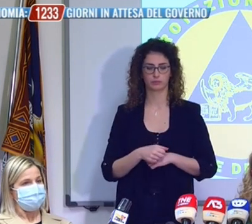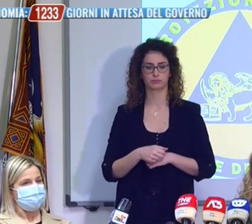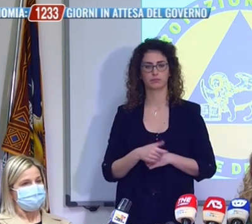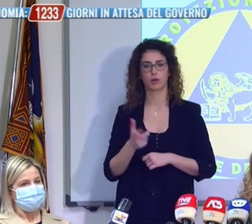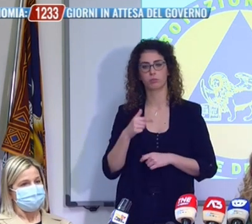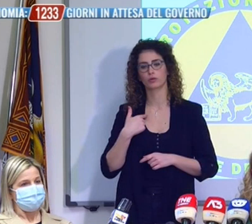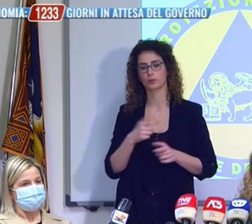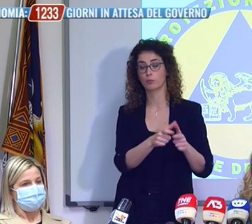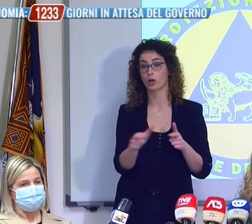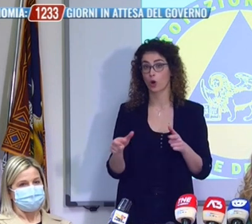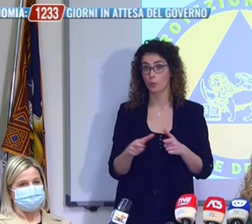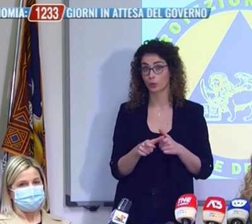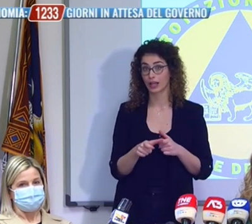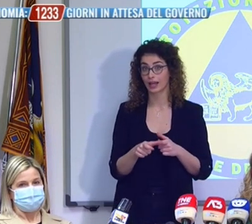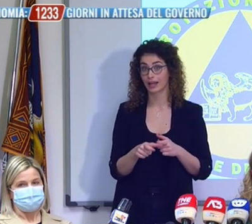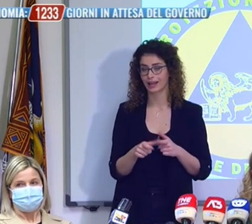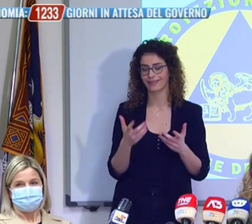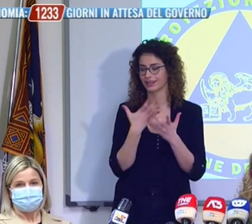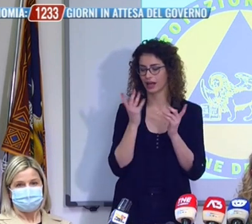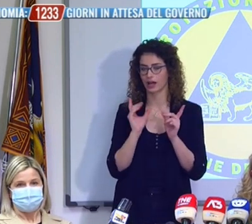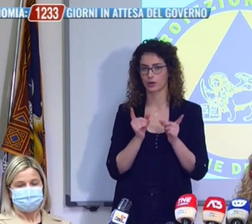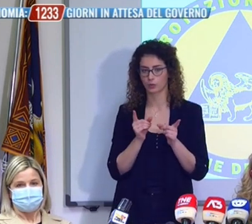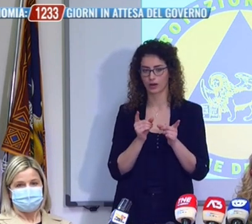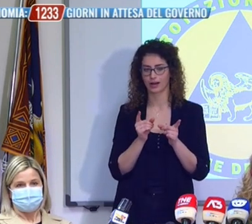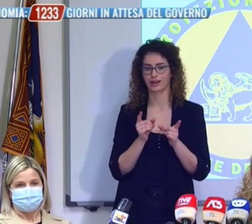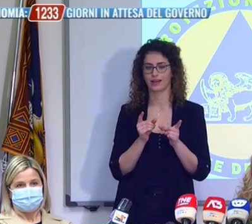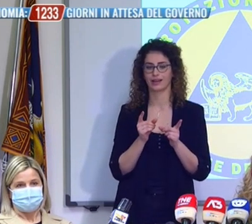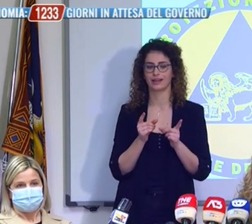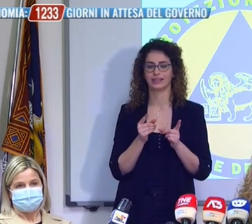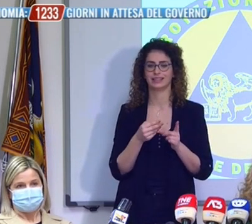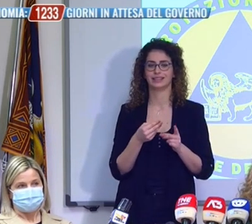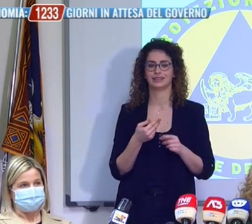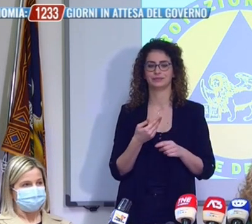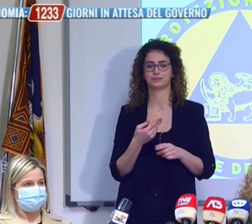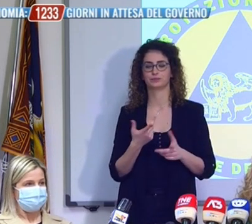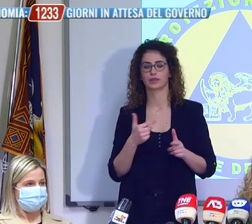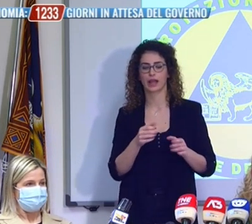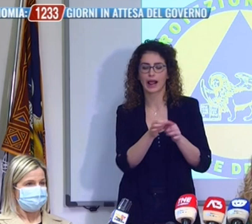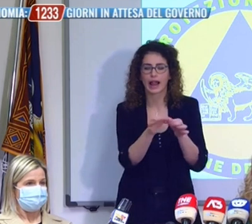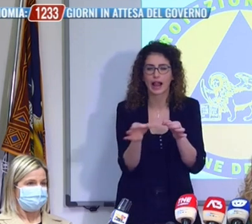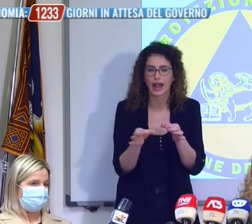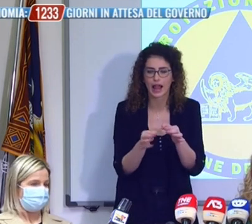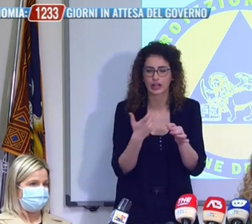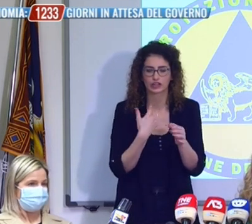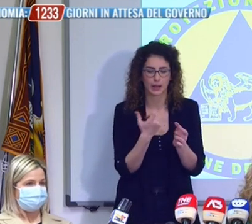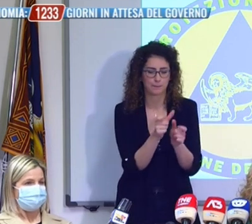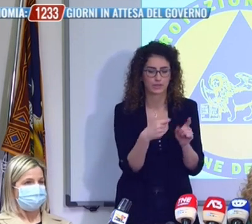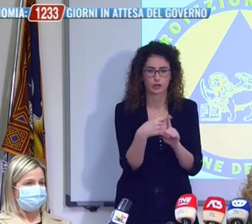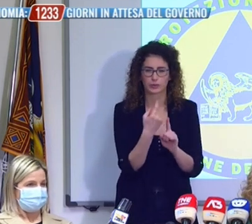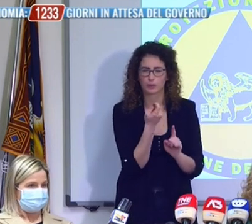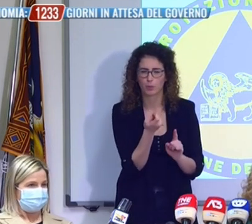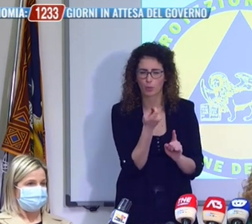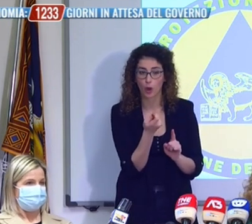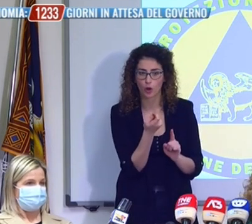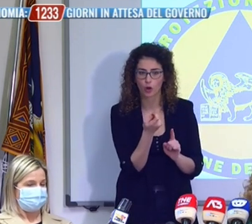anche come comune e naturalmente venivano molto penalizzati i comuni piccoli che anche in presenza di pochi casi andavano